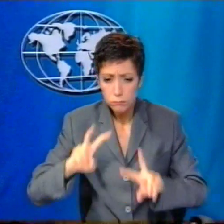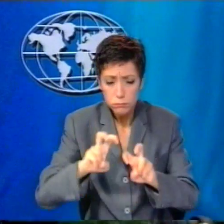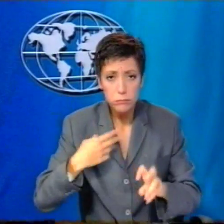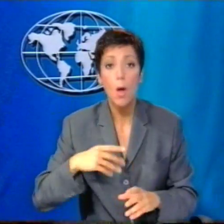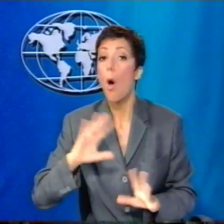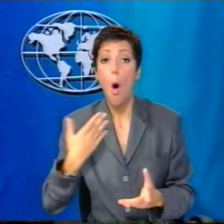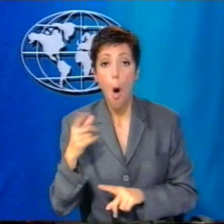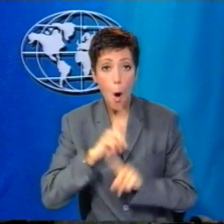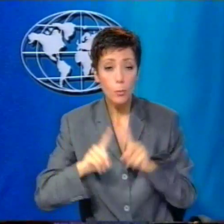ημέρες.